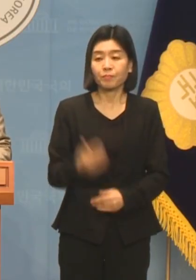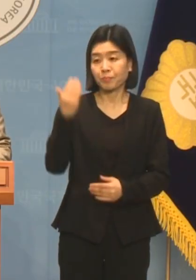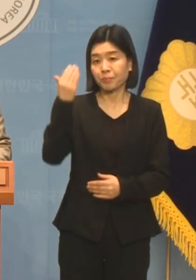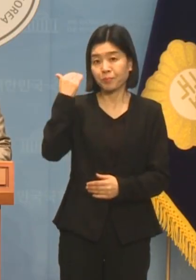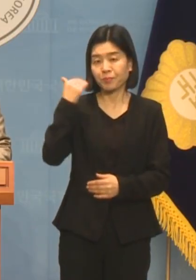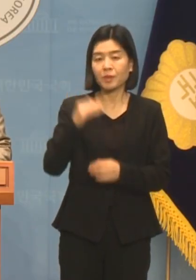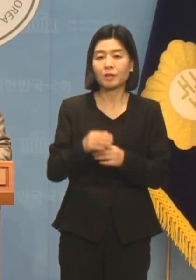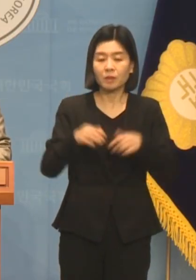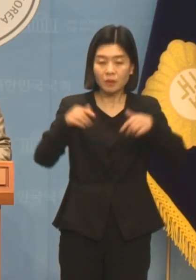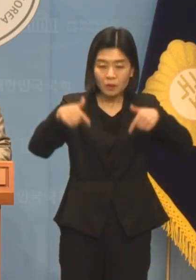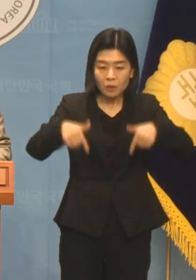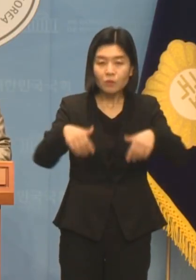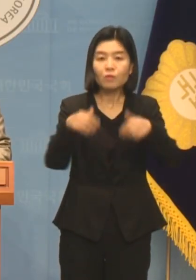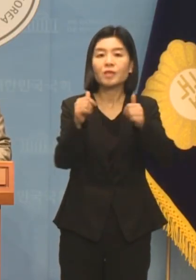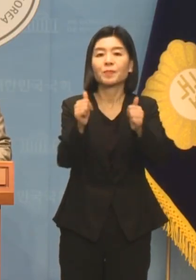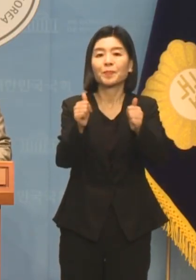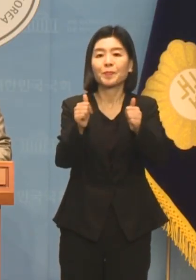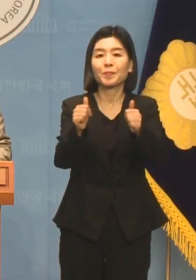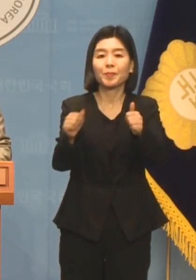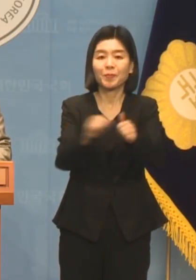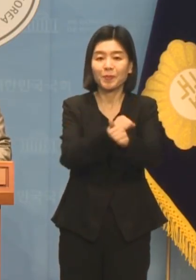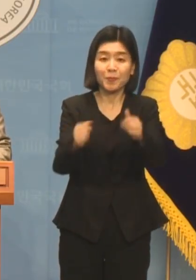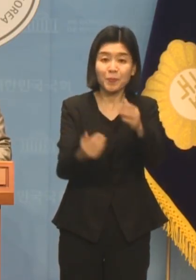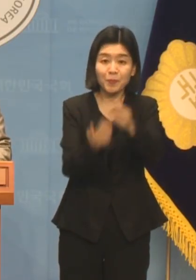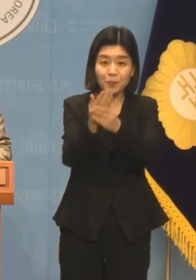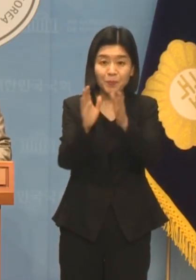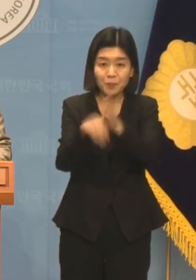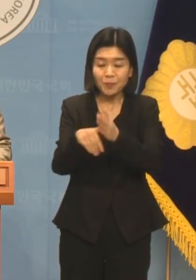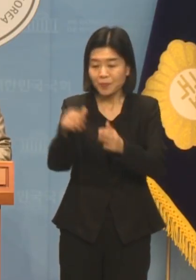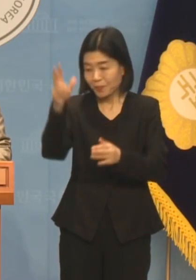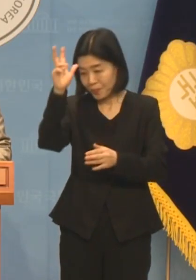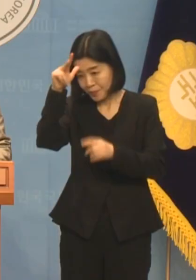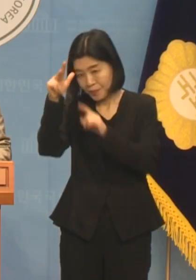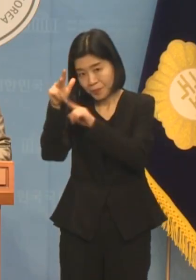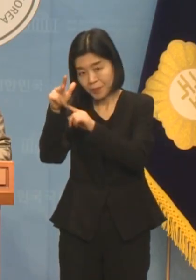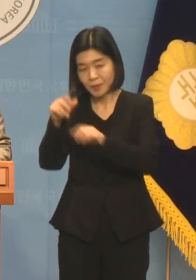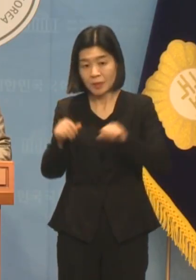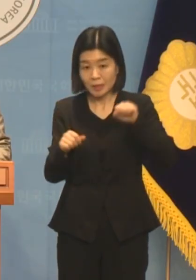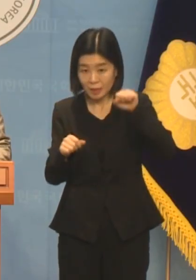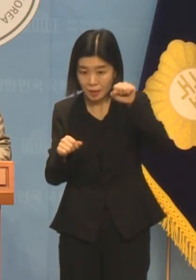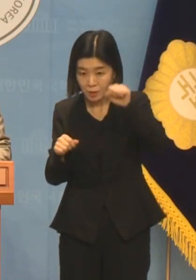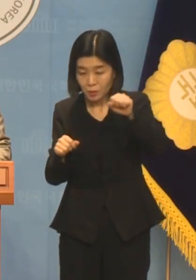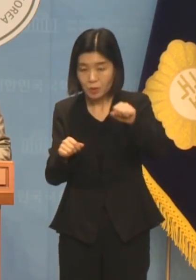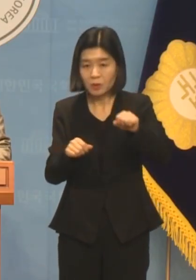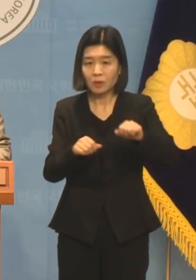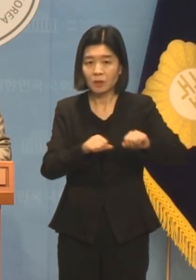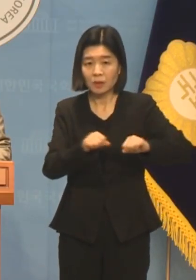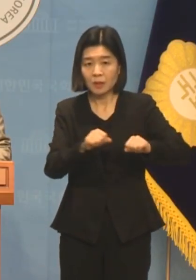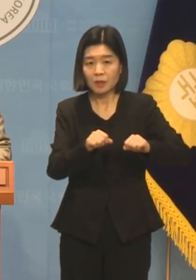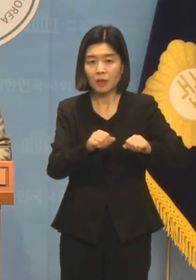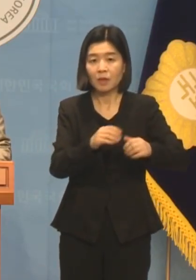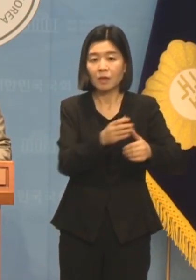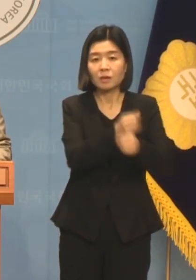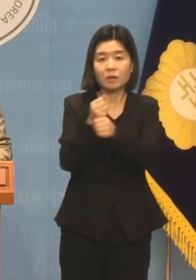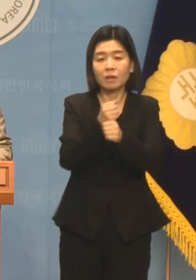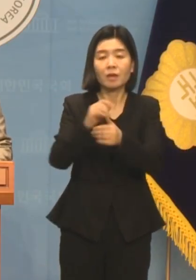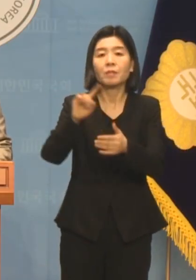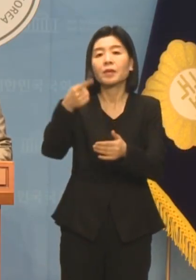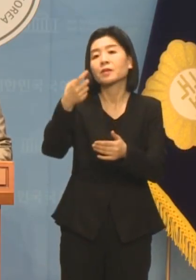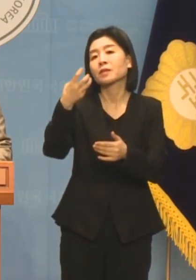지난 서부지법 사태 시에는 경찰에서 시 주동자를 무려 137명을 수사해서